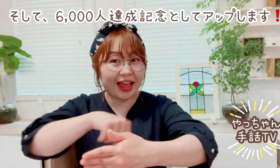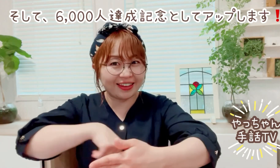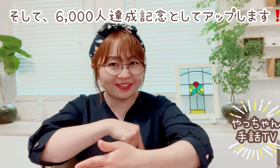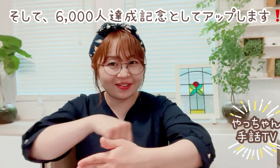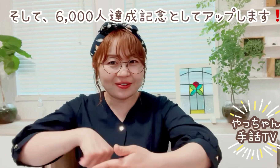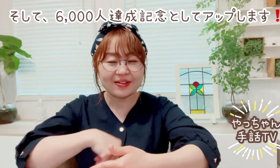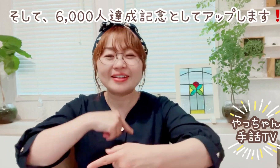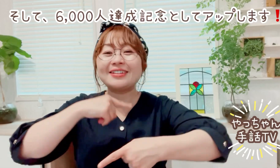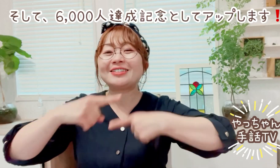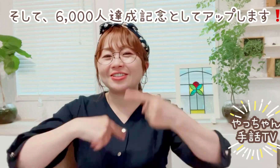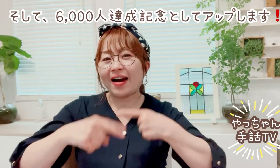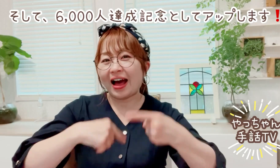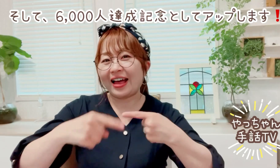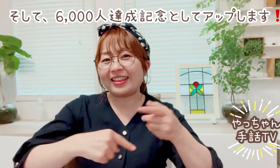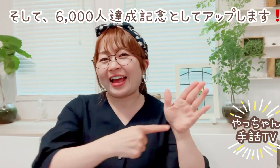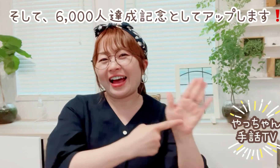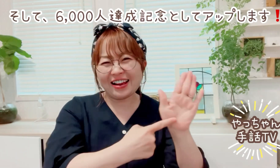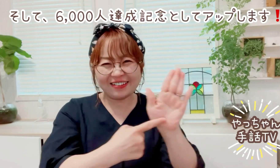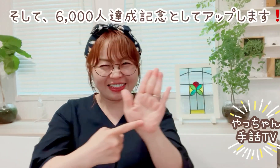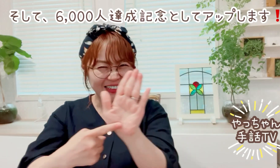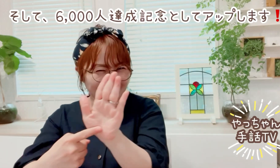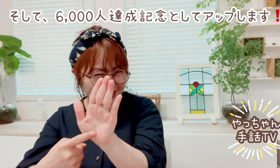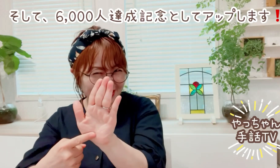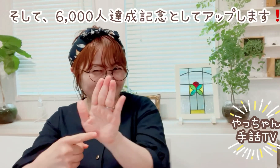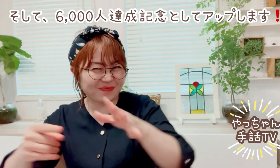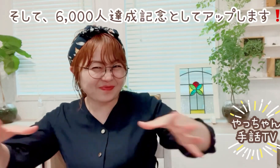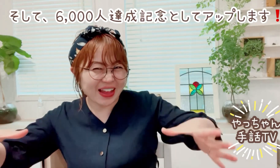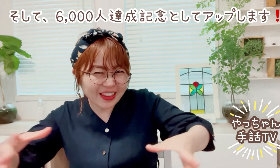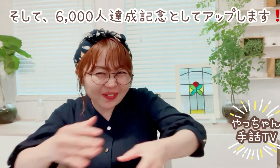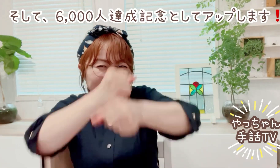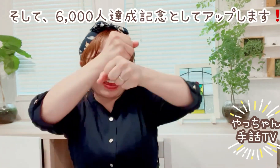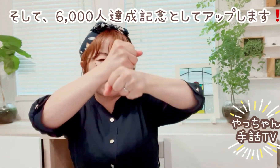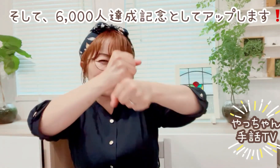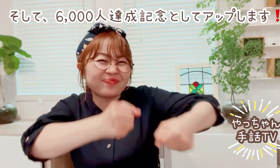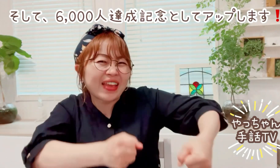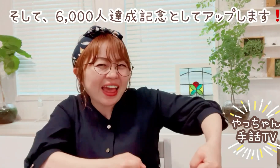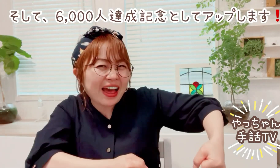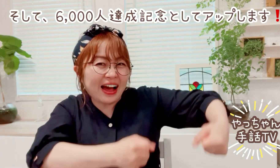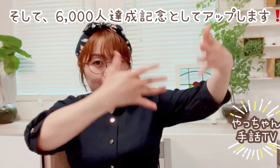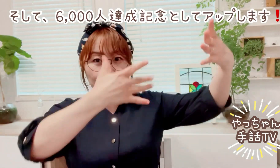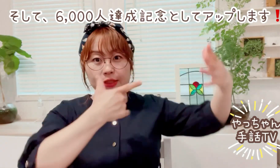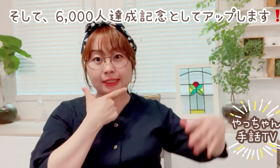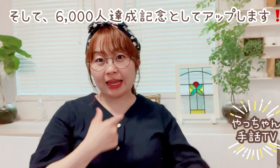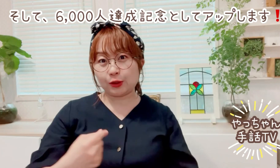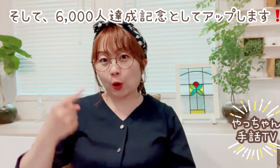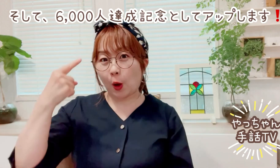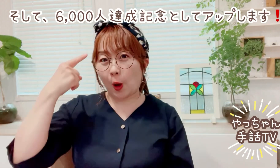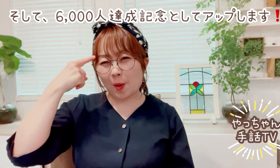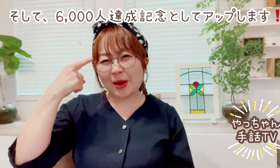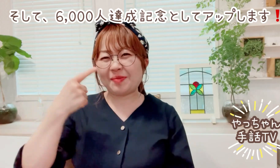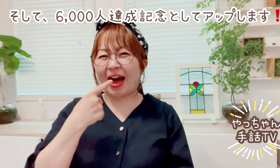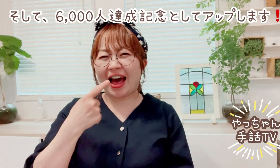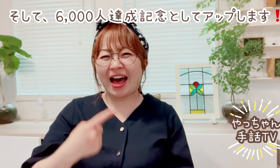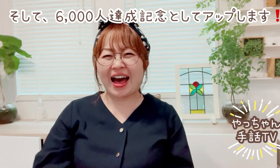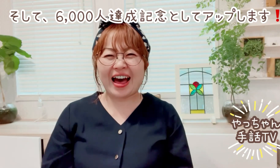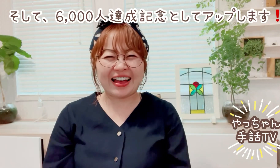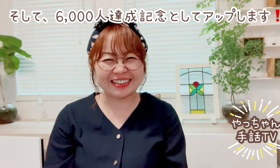内容を手話で表したものをまとめてアップしたいと思